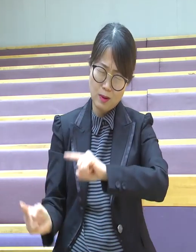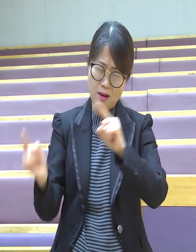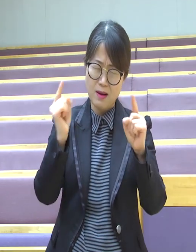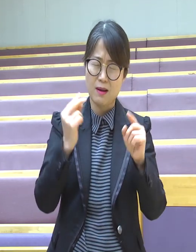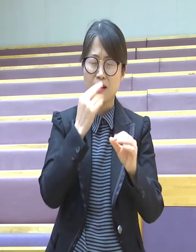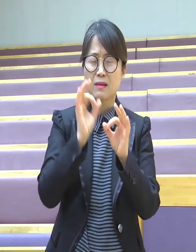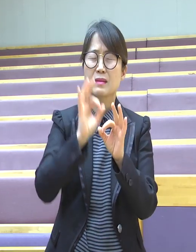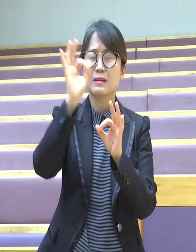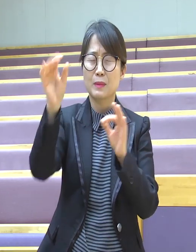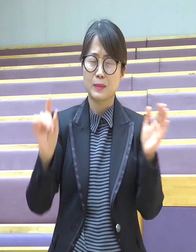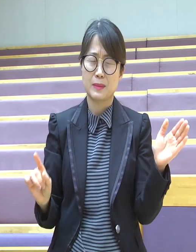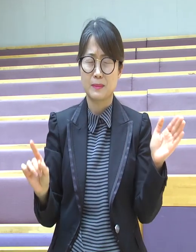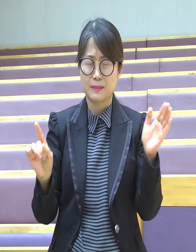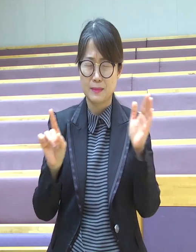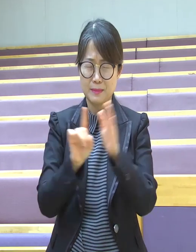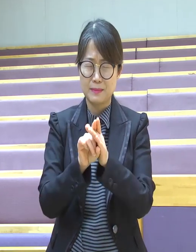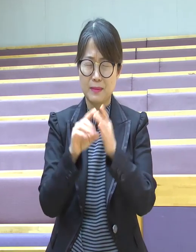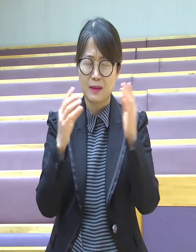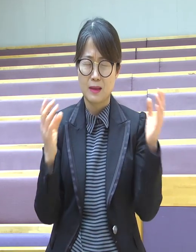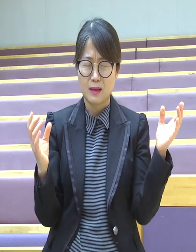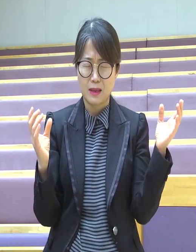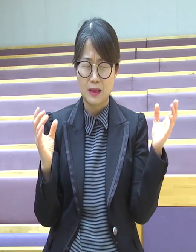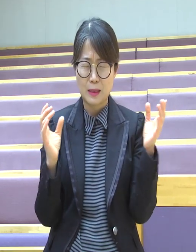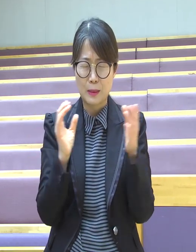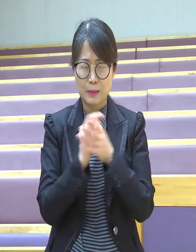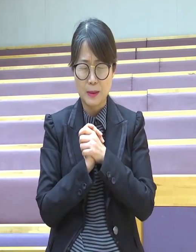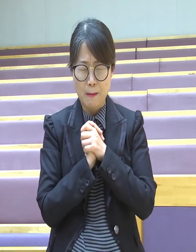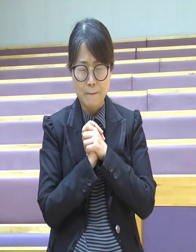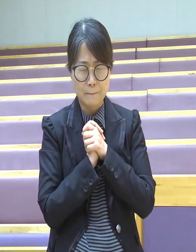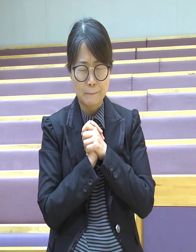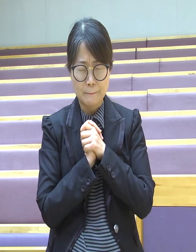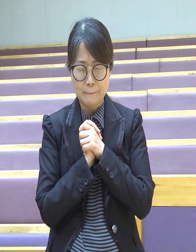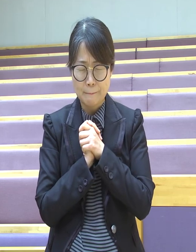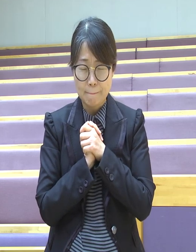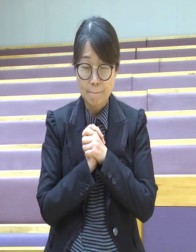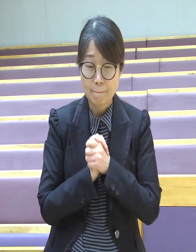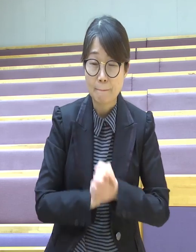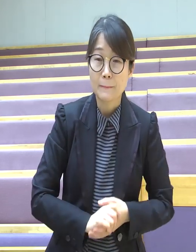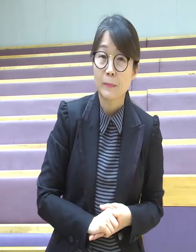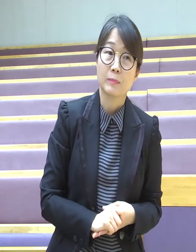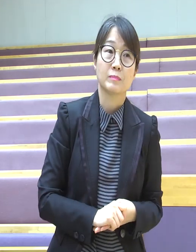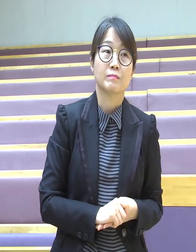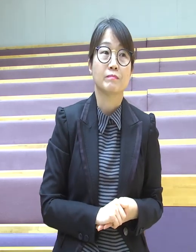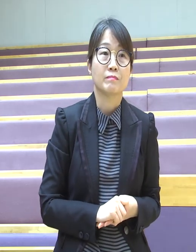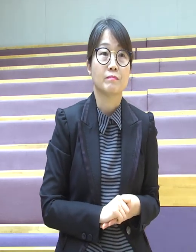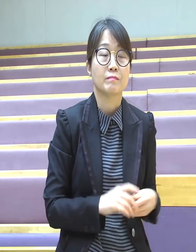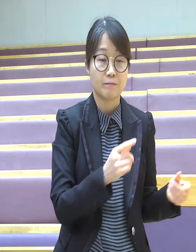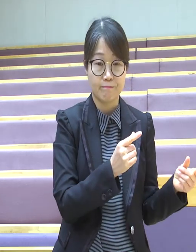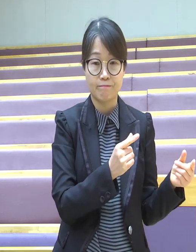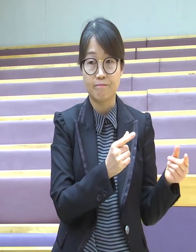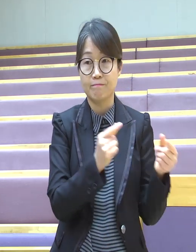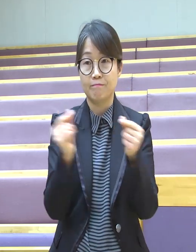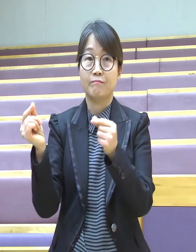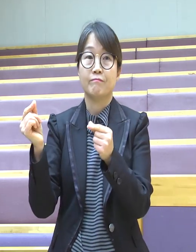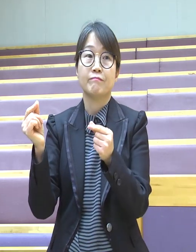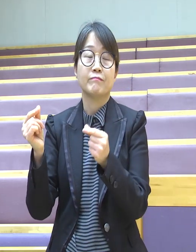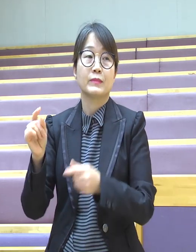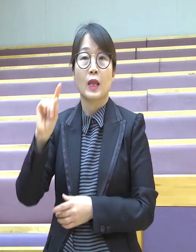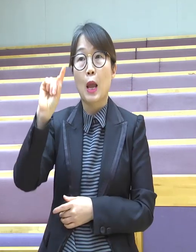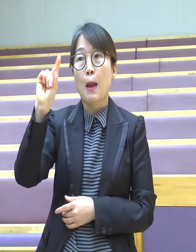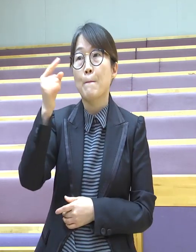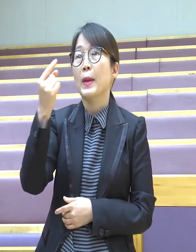것과 몸의 부활과 영생을 믿습니다. 아멘. 다 같이